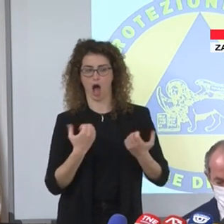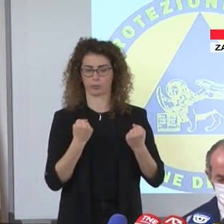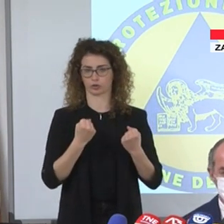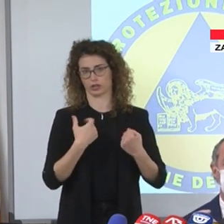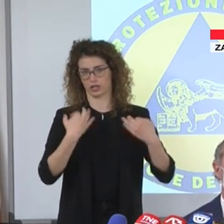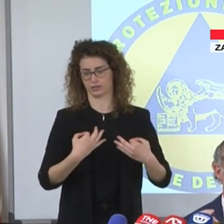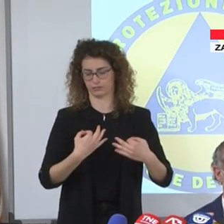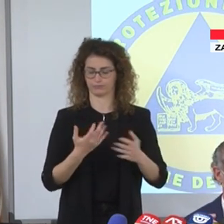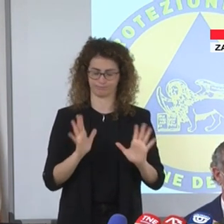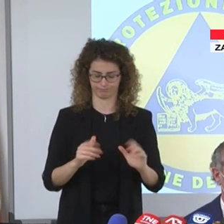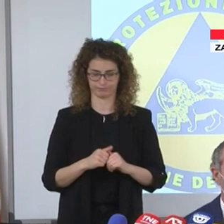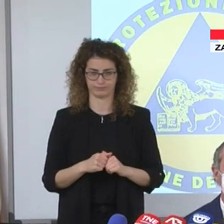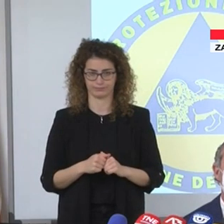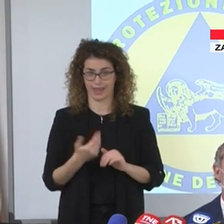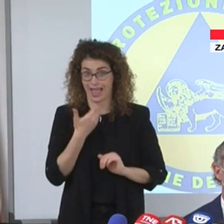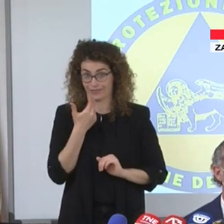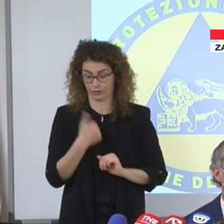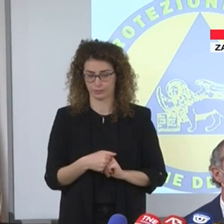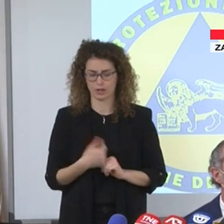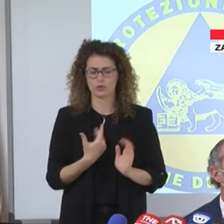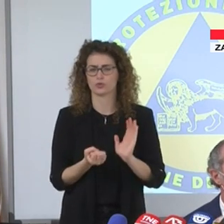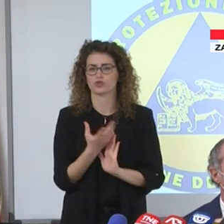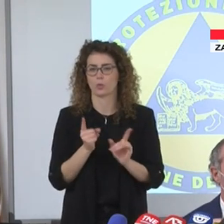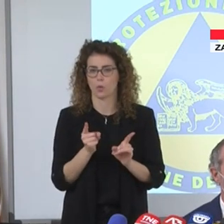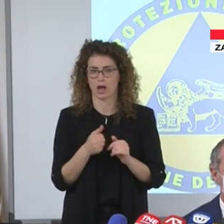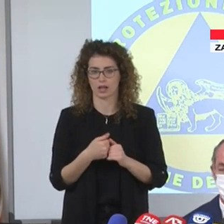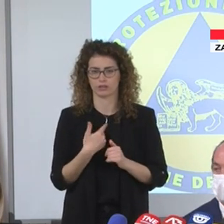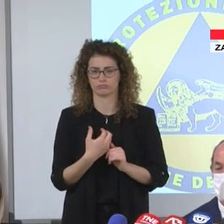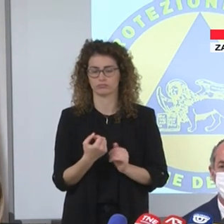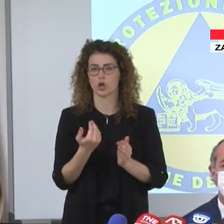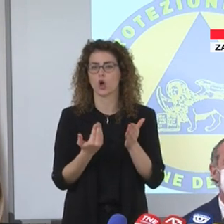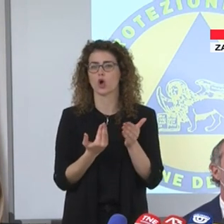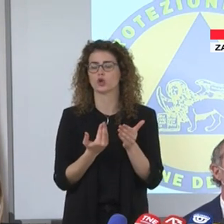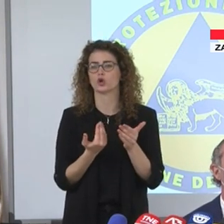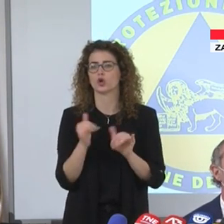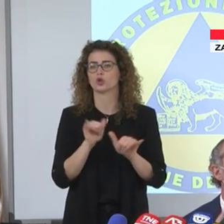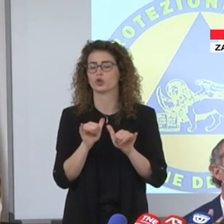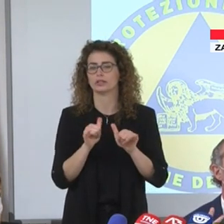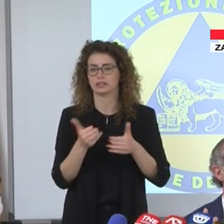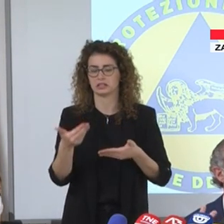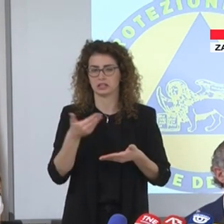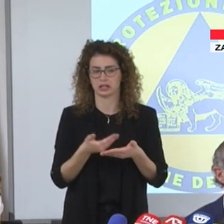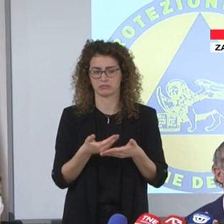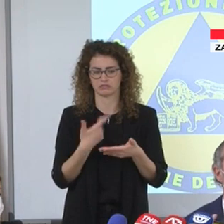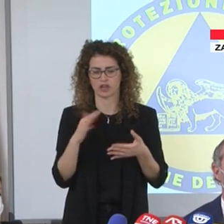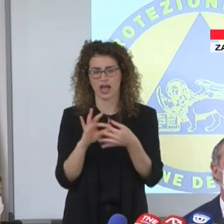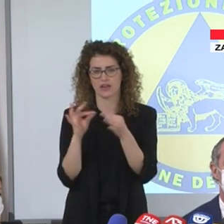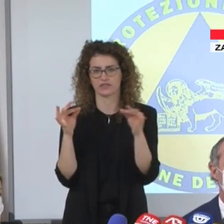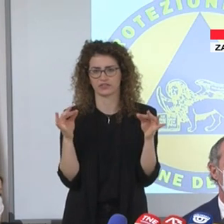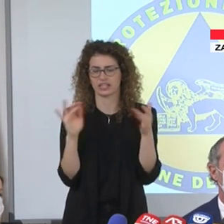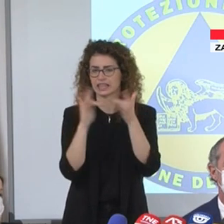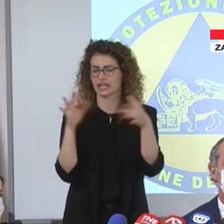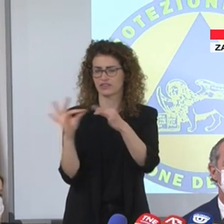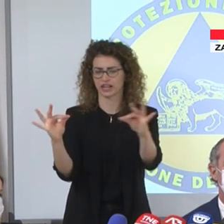Allora, cosa capita? Capita che arriva una notizia, che c'è una frase che gira